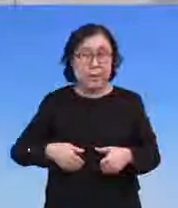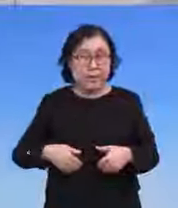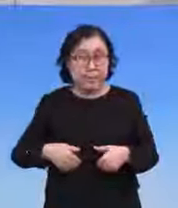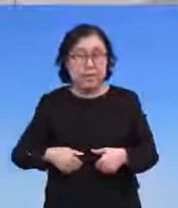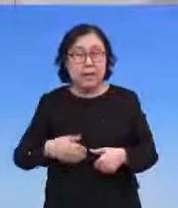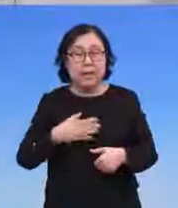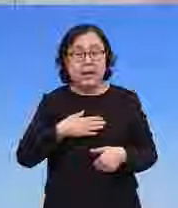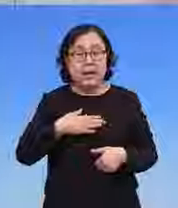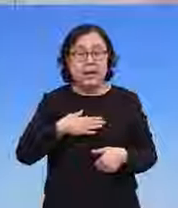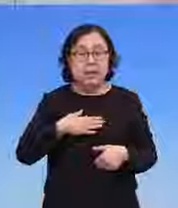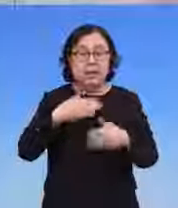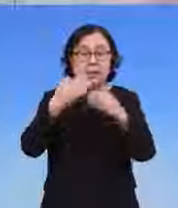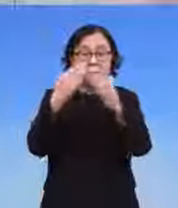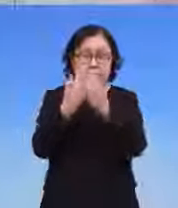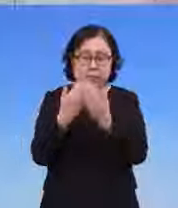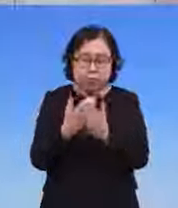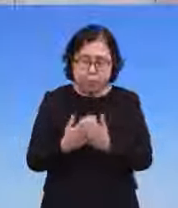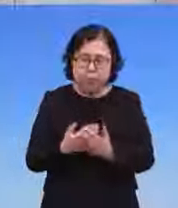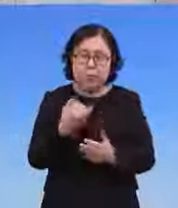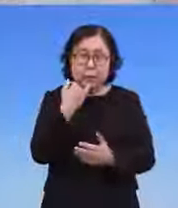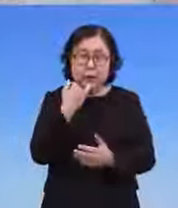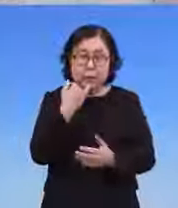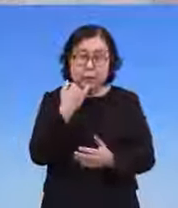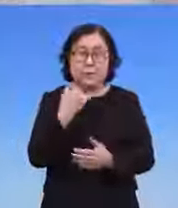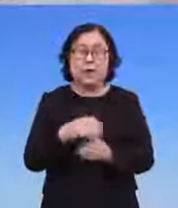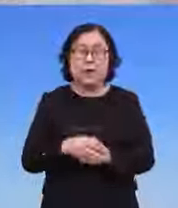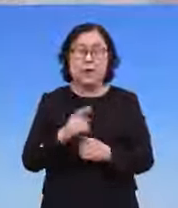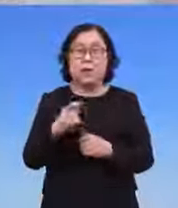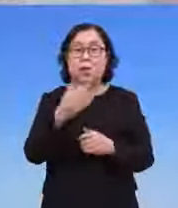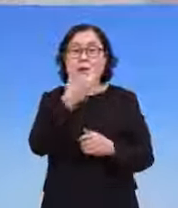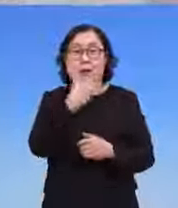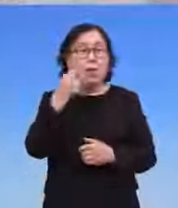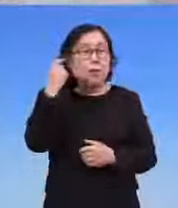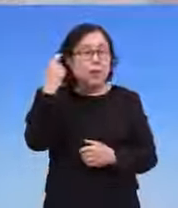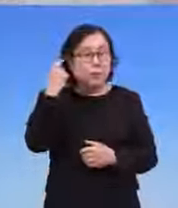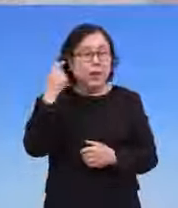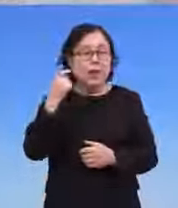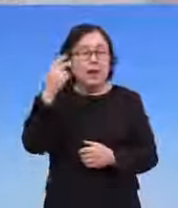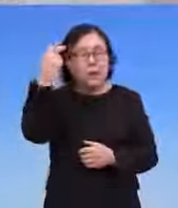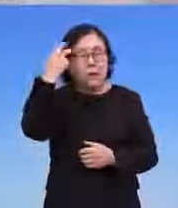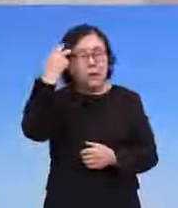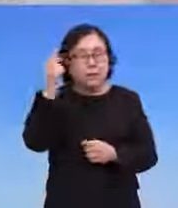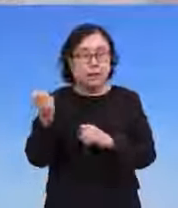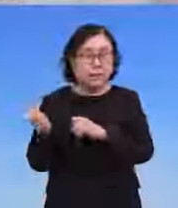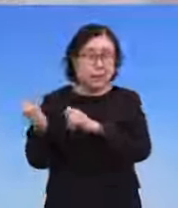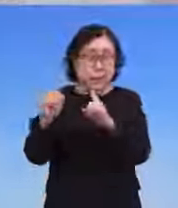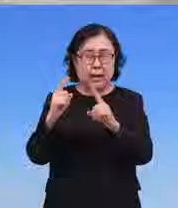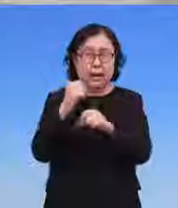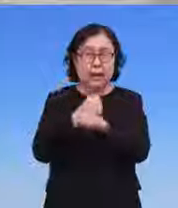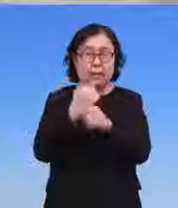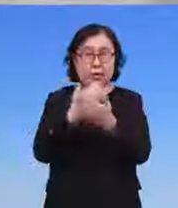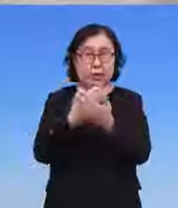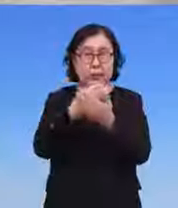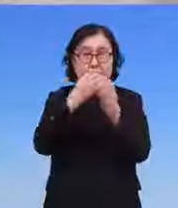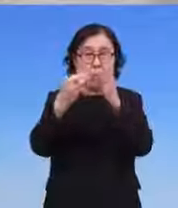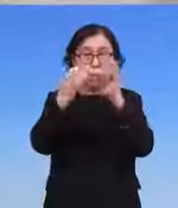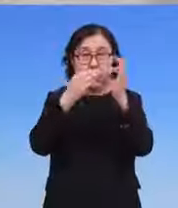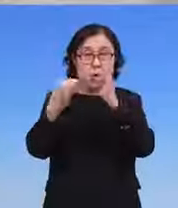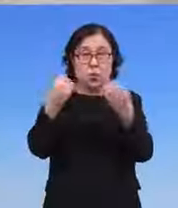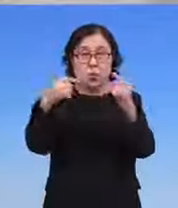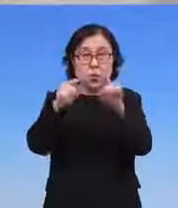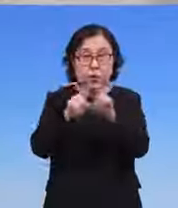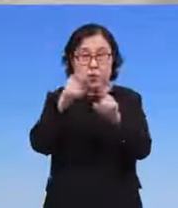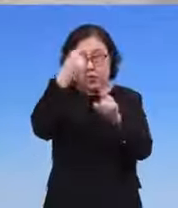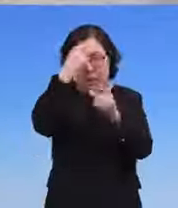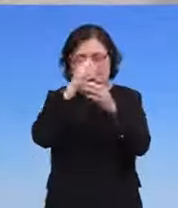소리입니다. 나는 쇠하여도 괜찮습니다. 하나님 이런 복음의 정신이 살아나게 하여 주시옵소서. 우리